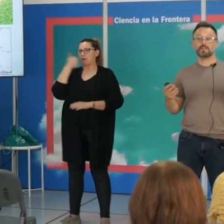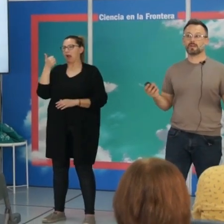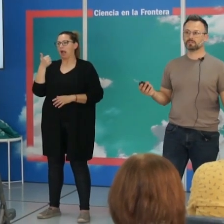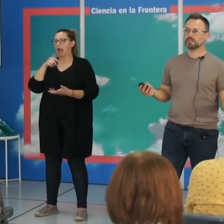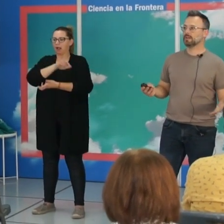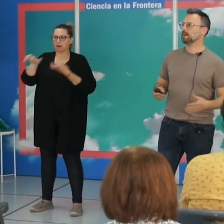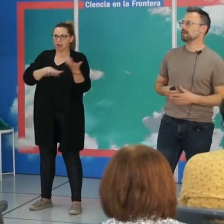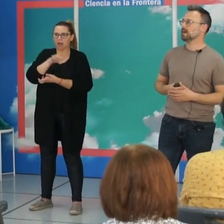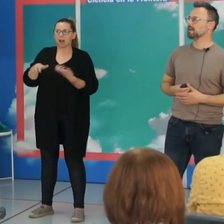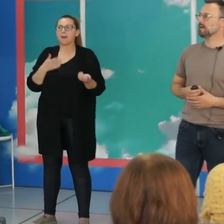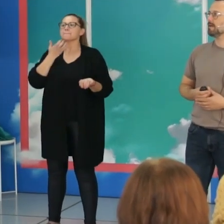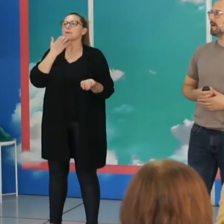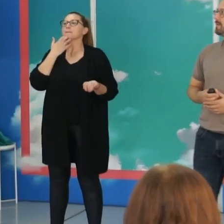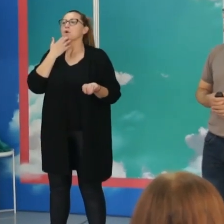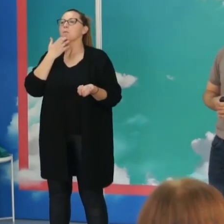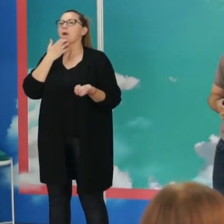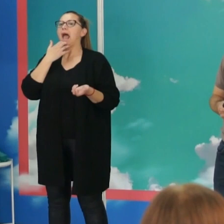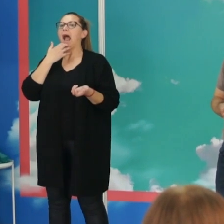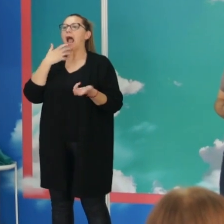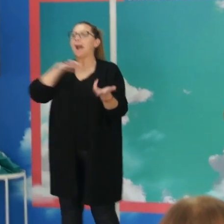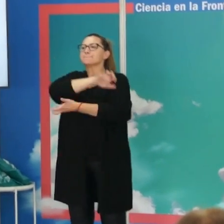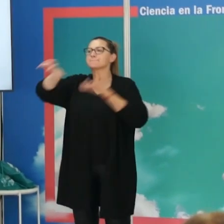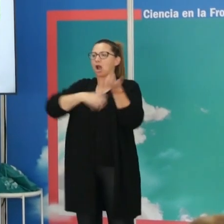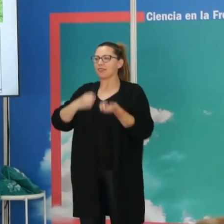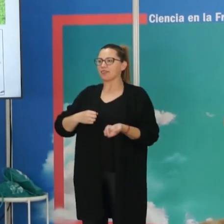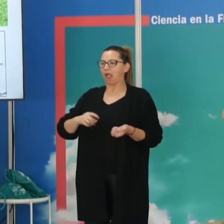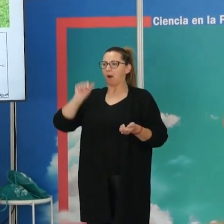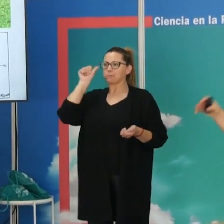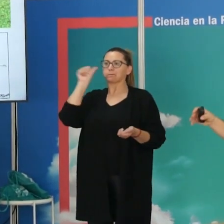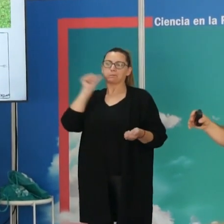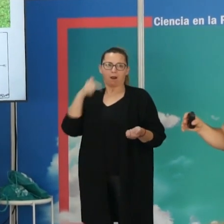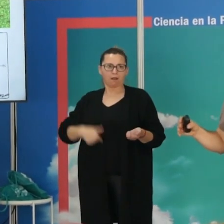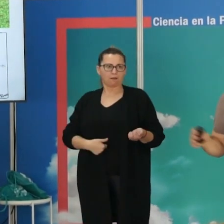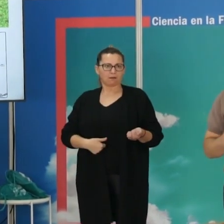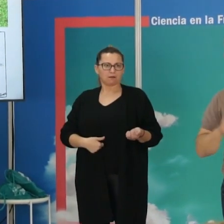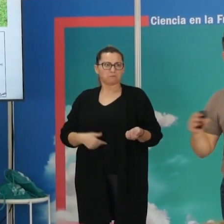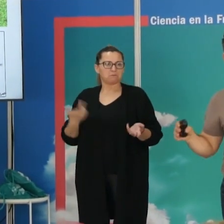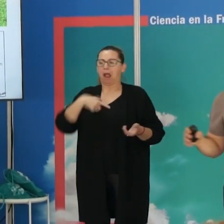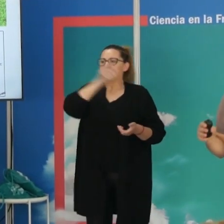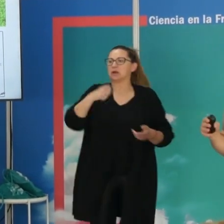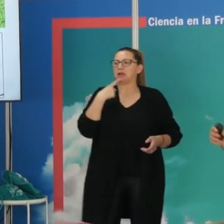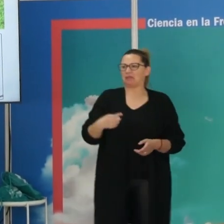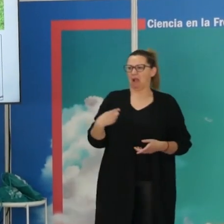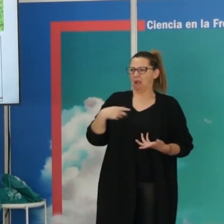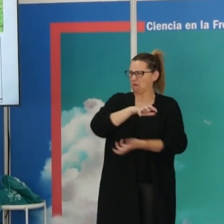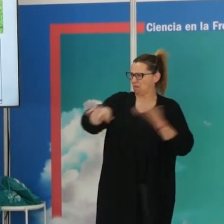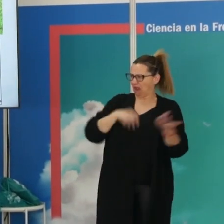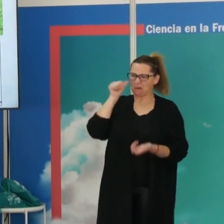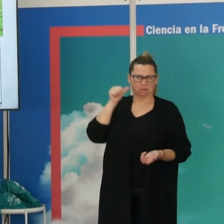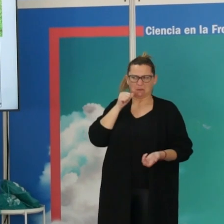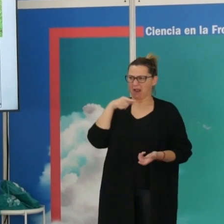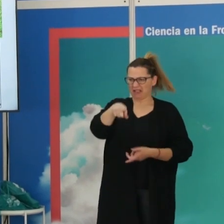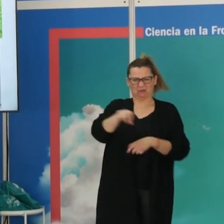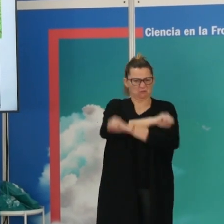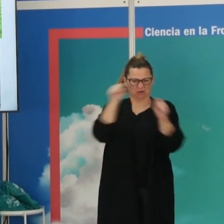la violencia obstétrica. Hay personas que consideran que eso directamente no existe, la violencia obstétrica. Yo he visto